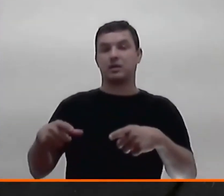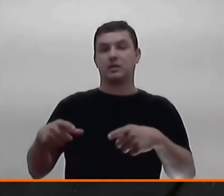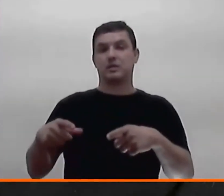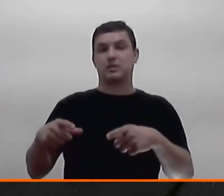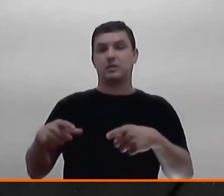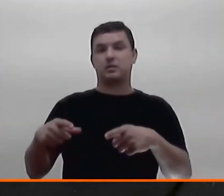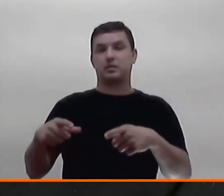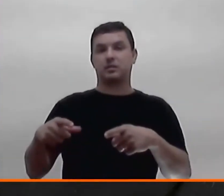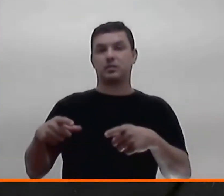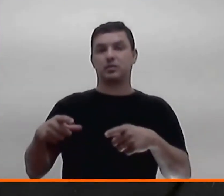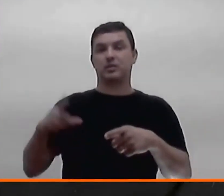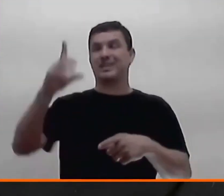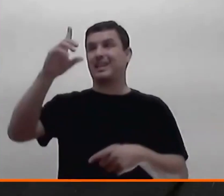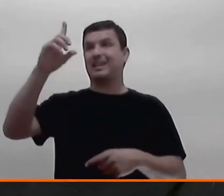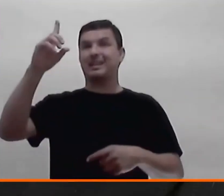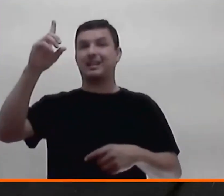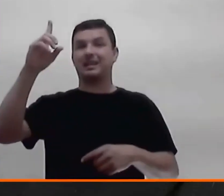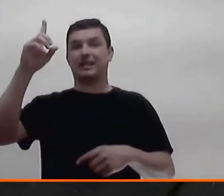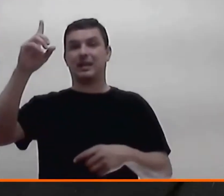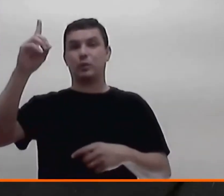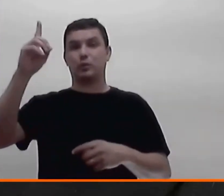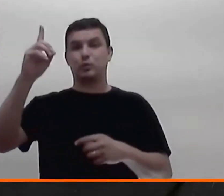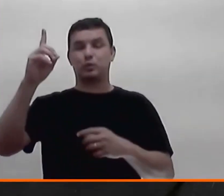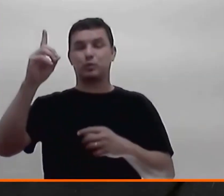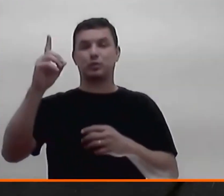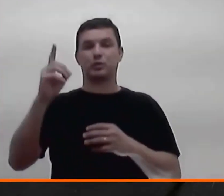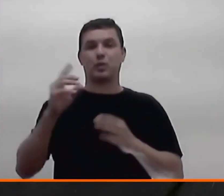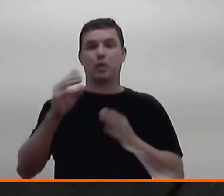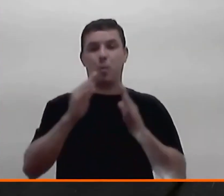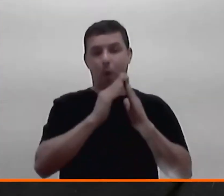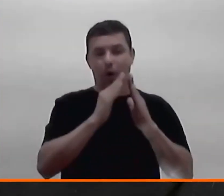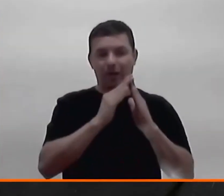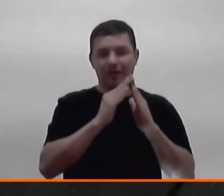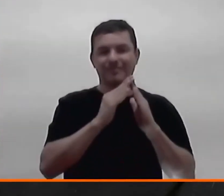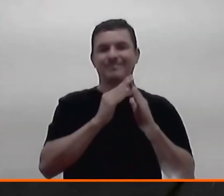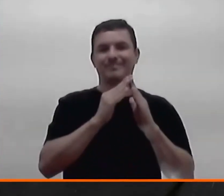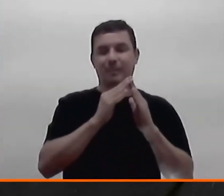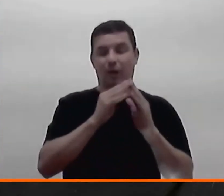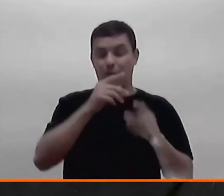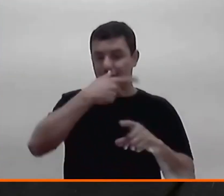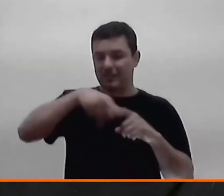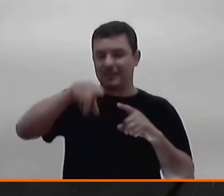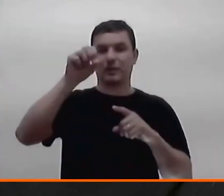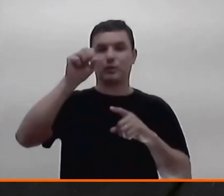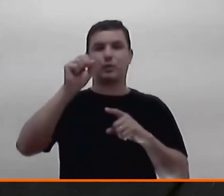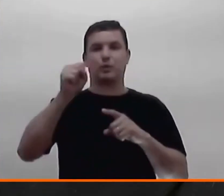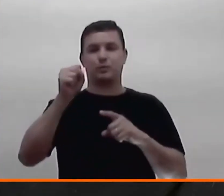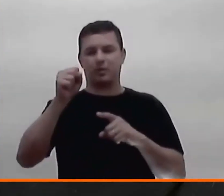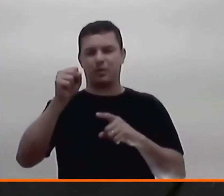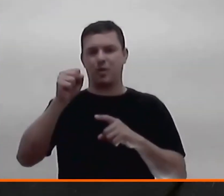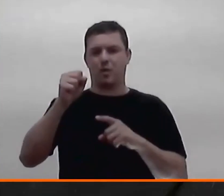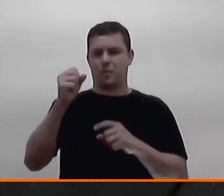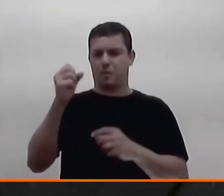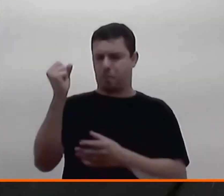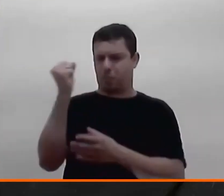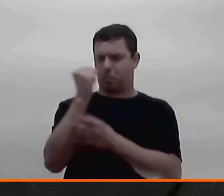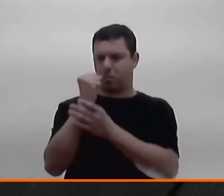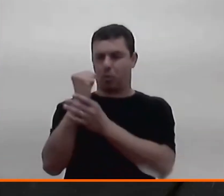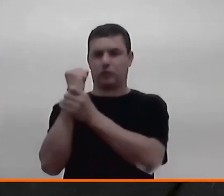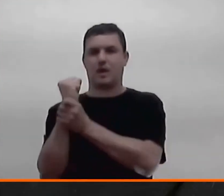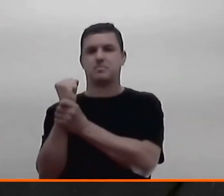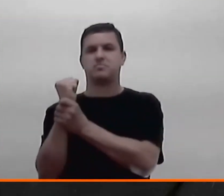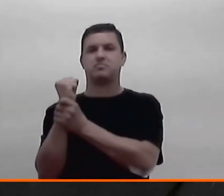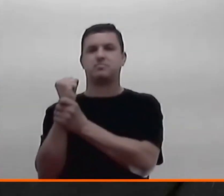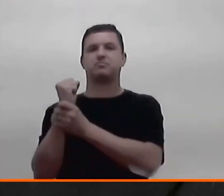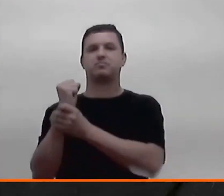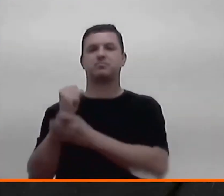de Deus e também dos vencedores, da parte mais forte da igreja.